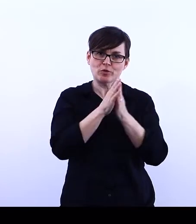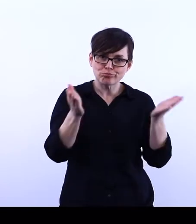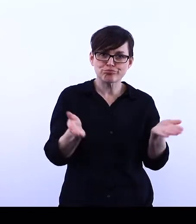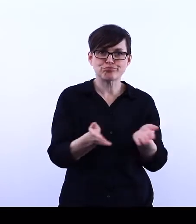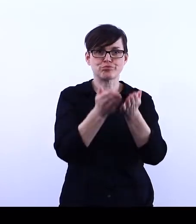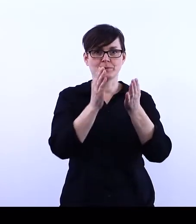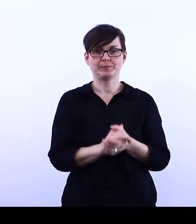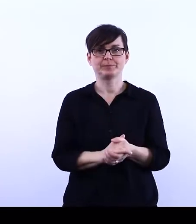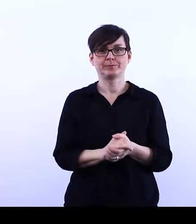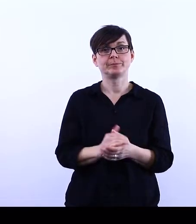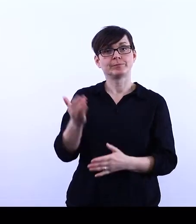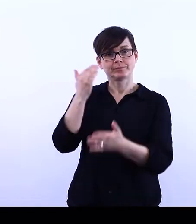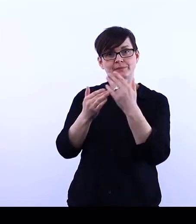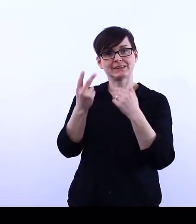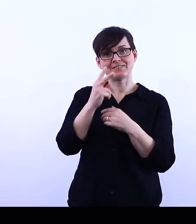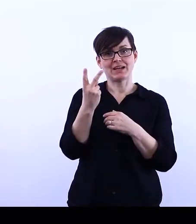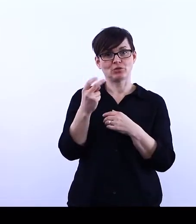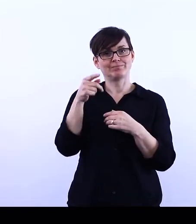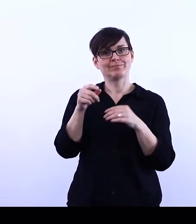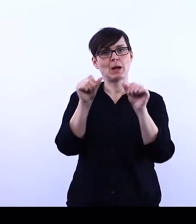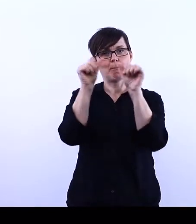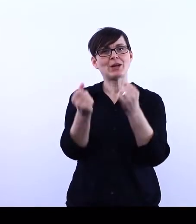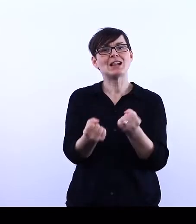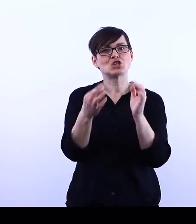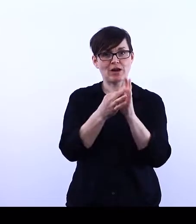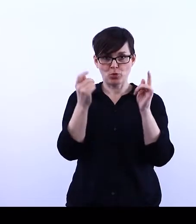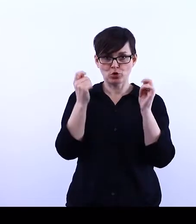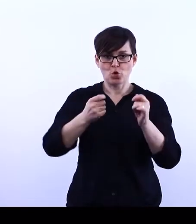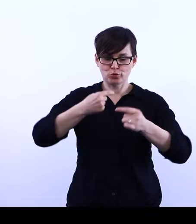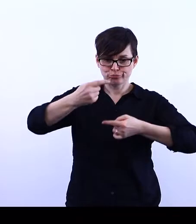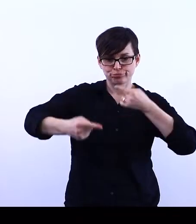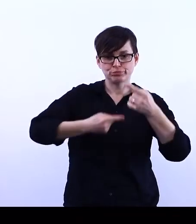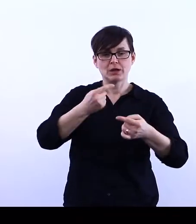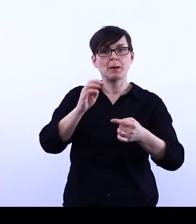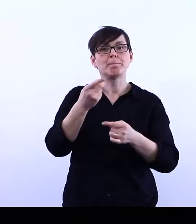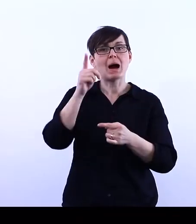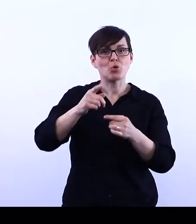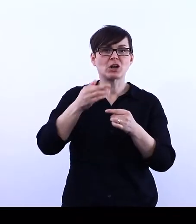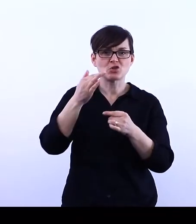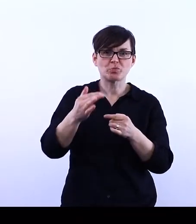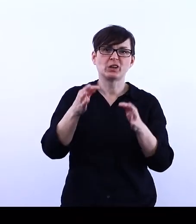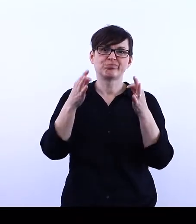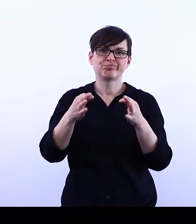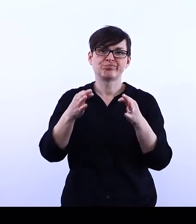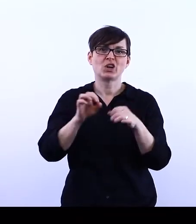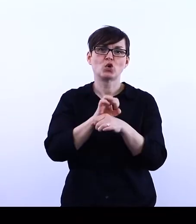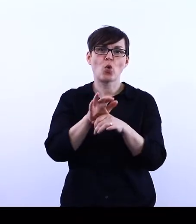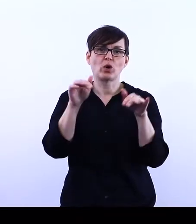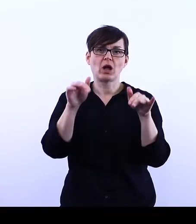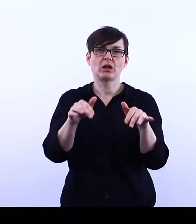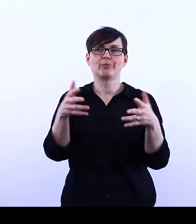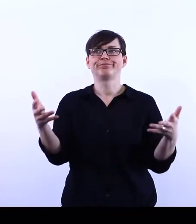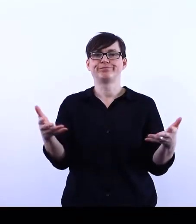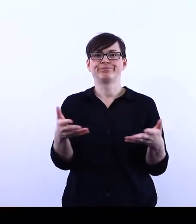mit diesem Modellprojekte-Schwerpunkt angefangen haben, kurz ein paar Monate später, kam Covid-19 auf uns alle runter. Und keine